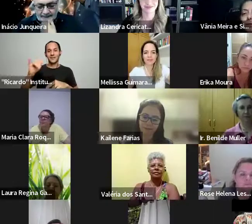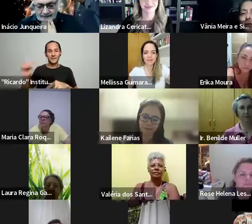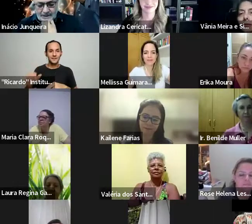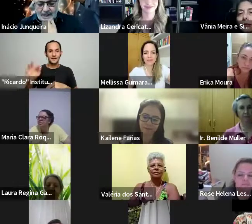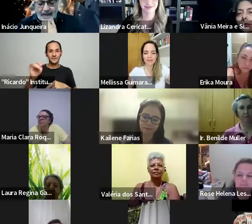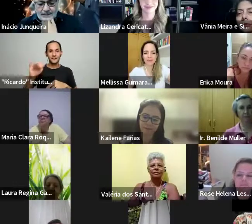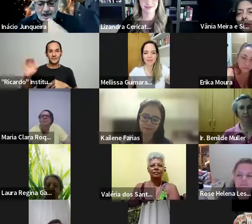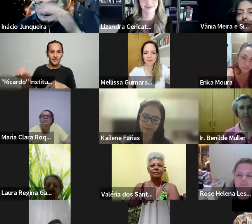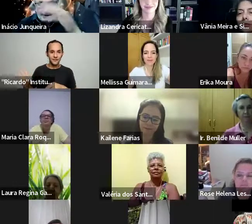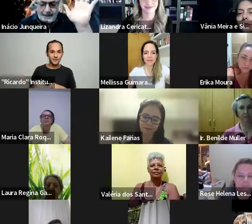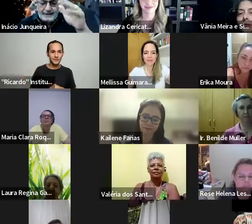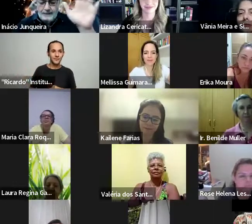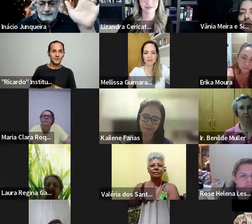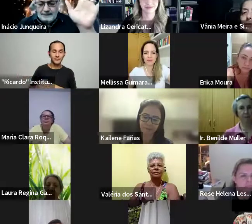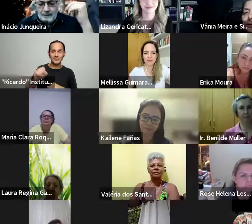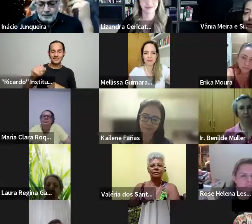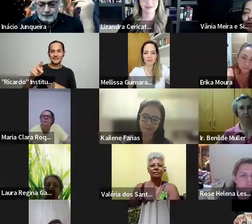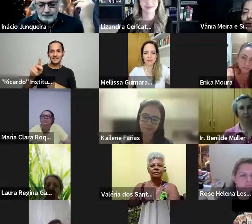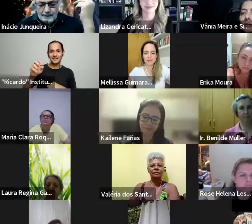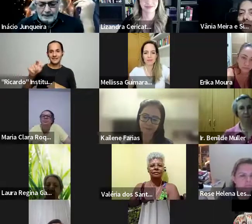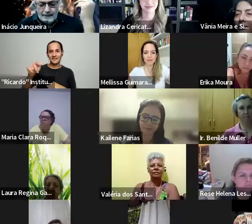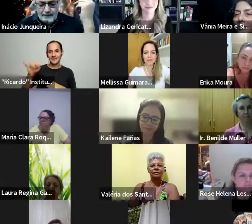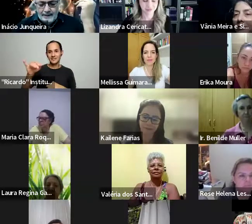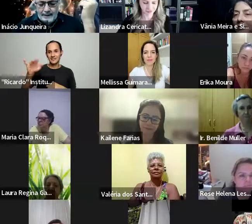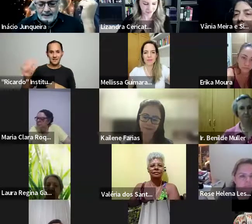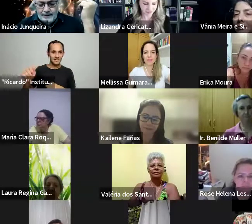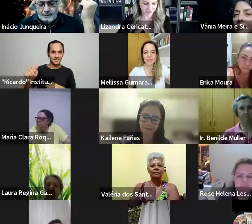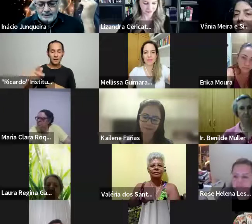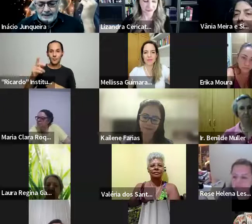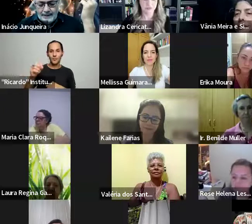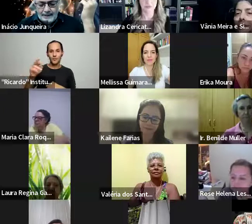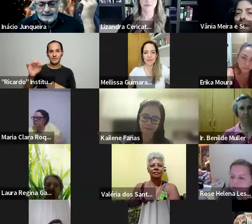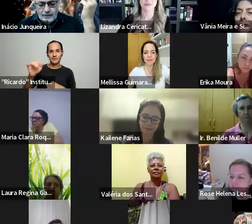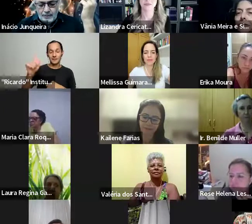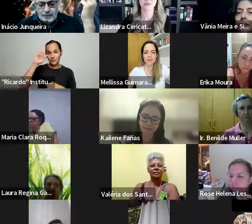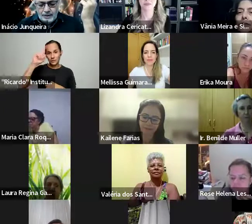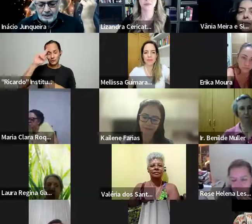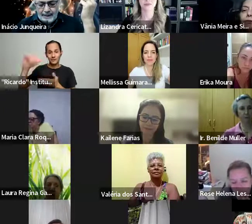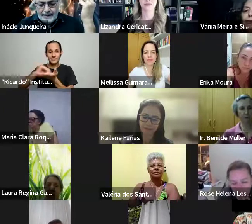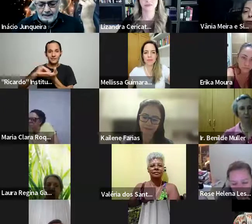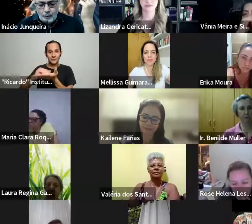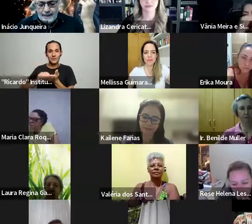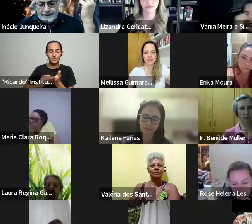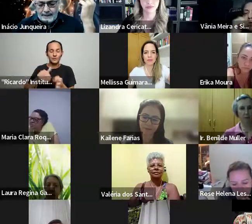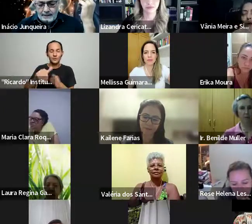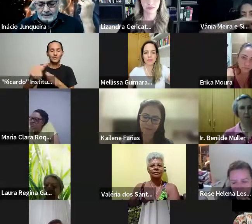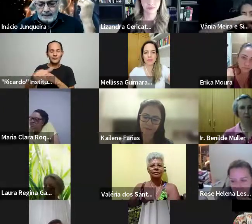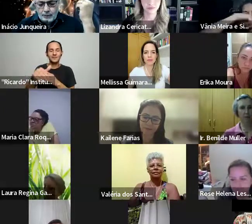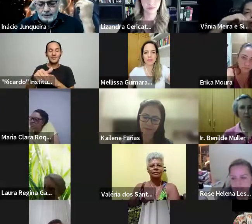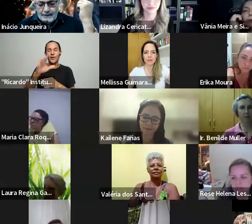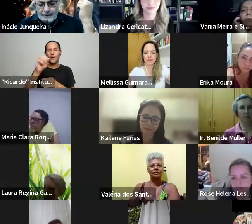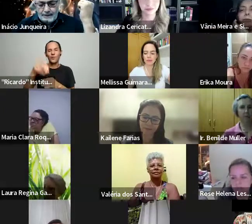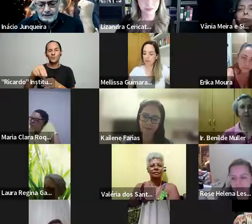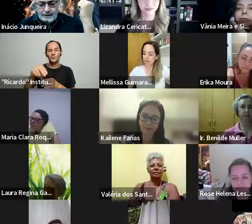Fábio Scheletia. Se eu errei, depois você me corrige por tela. Ele é diretor-secretário do Consórcio Acadêmico Brasileiro